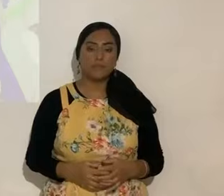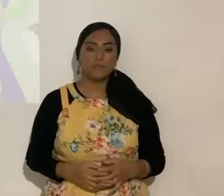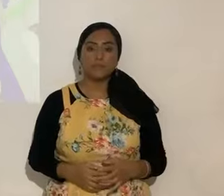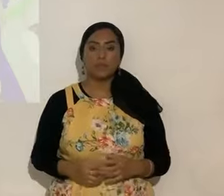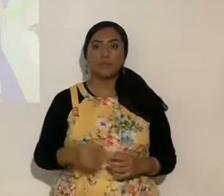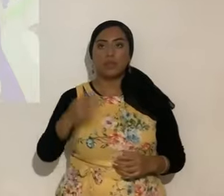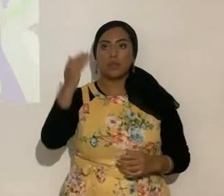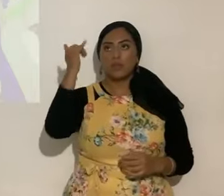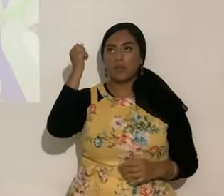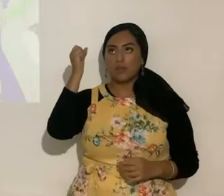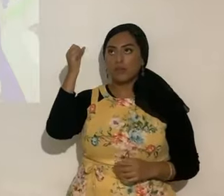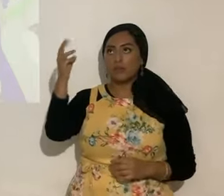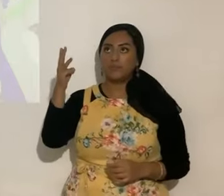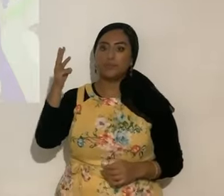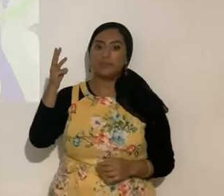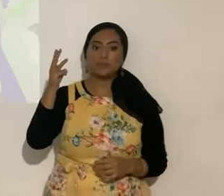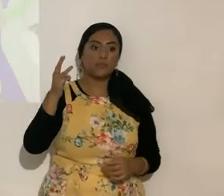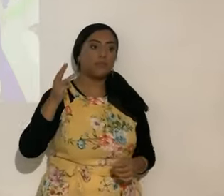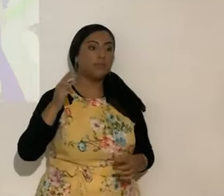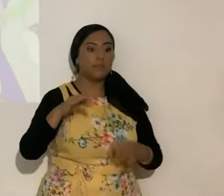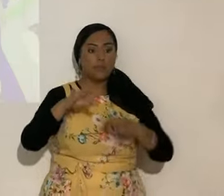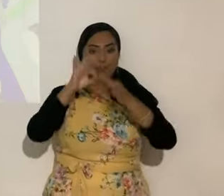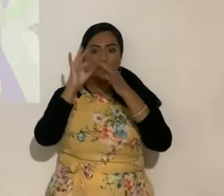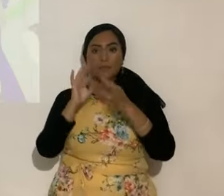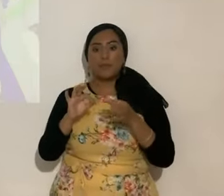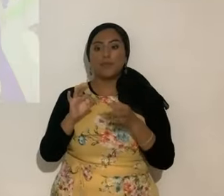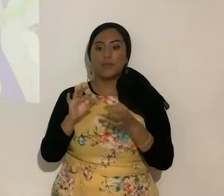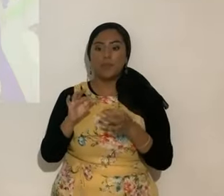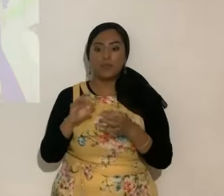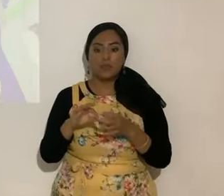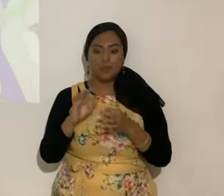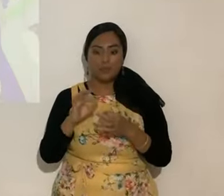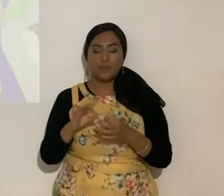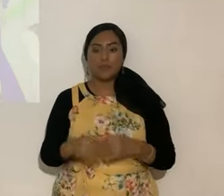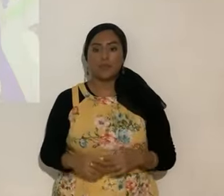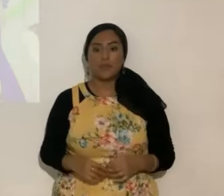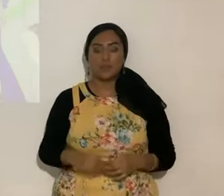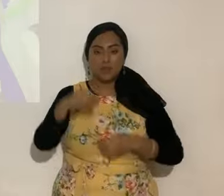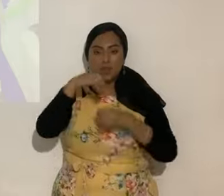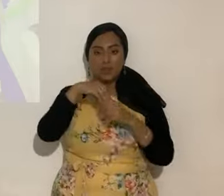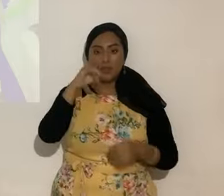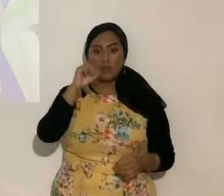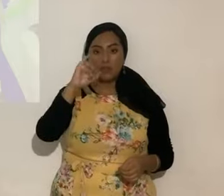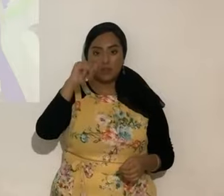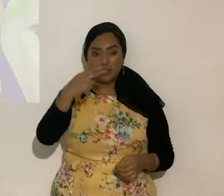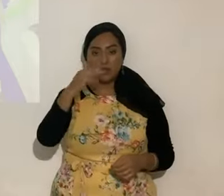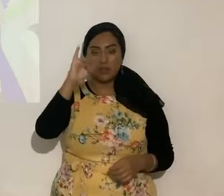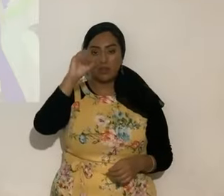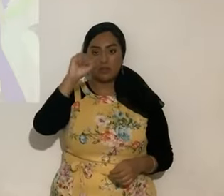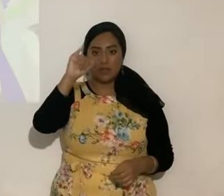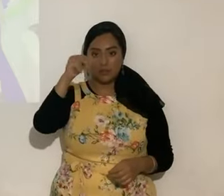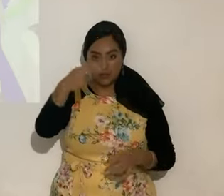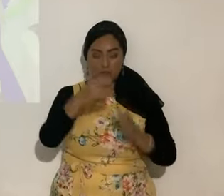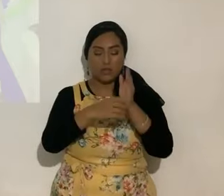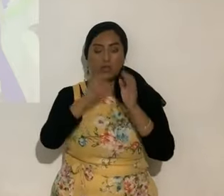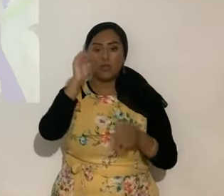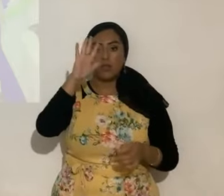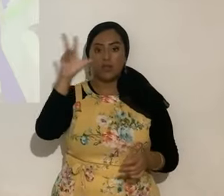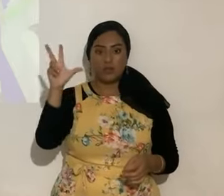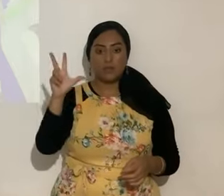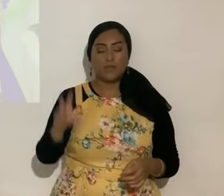en Yahshua, la perfecta curación, está en Isaías 53, ahí no está hablando de